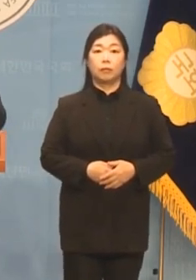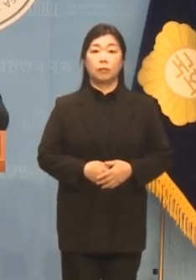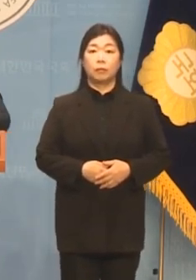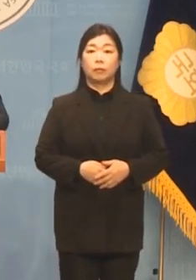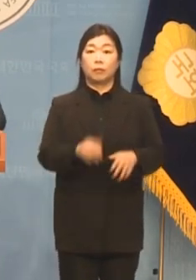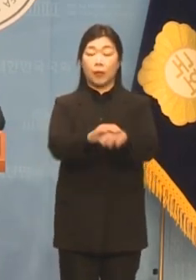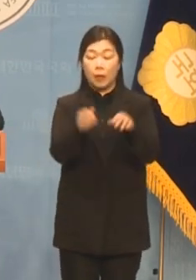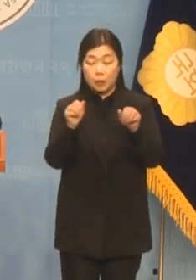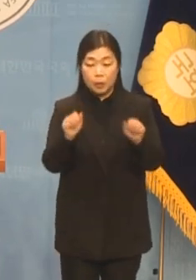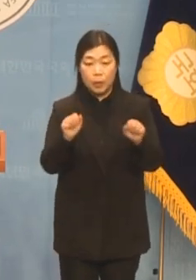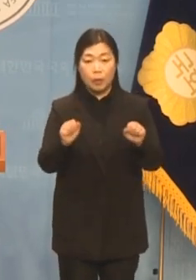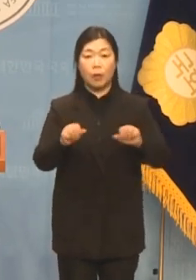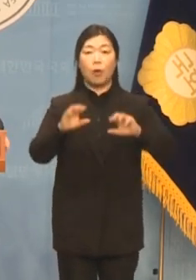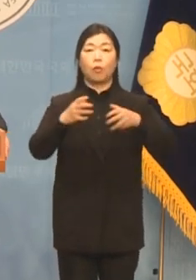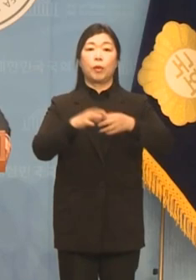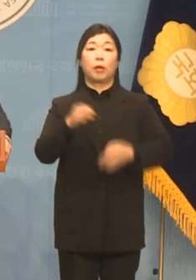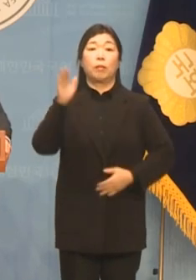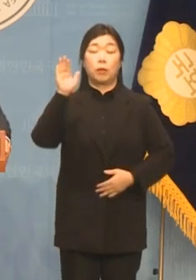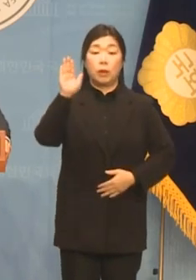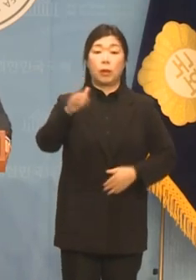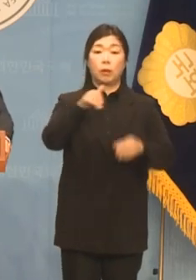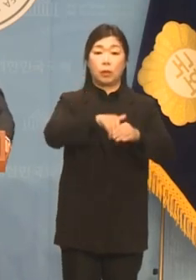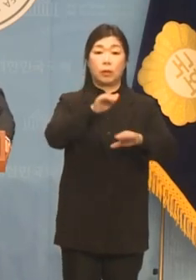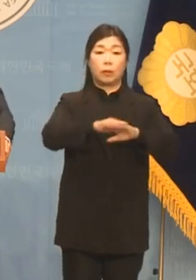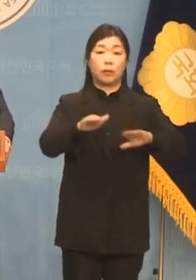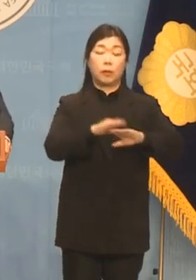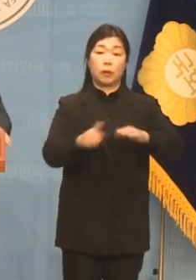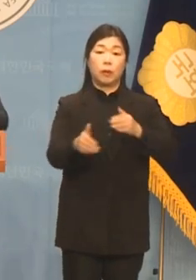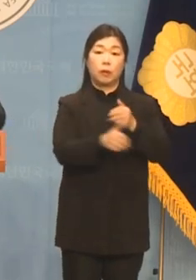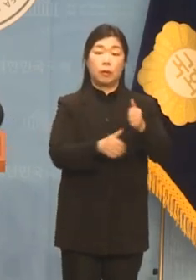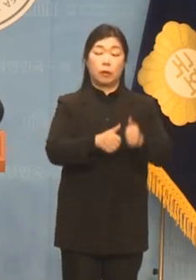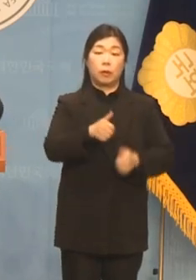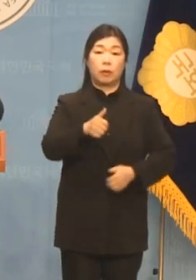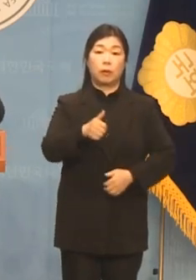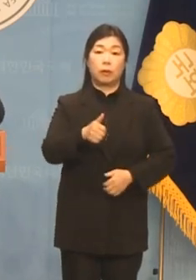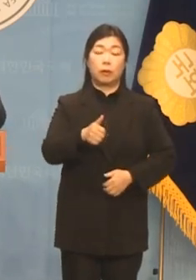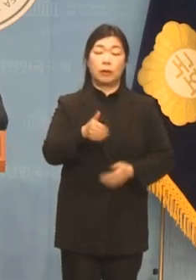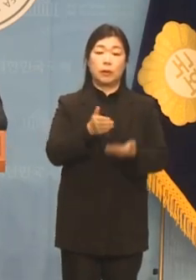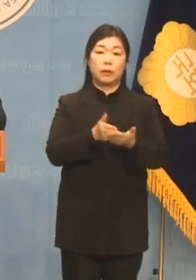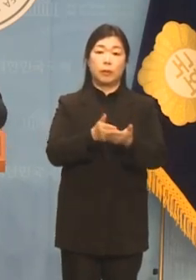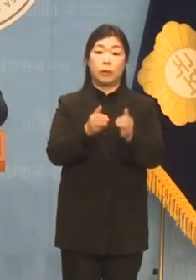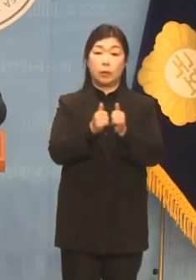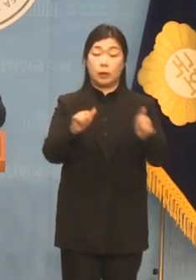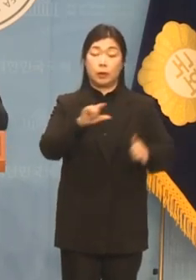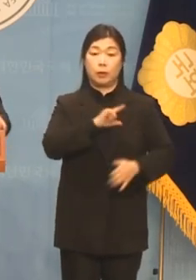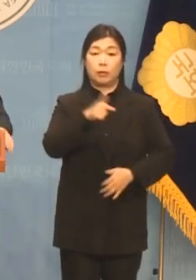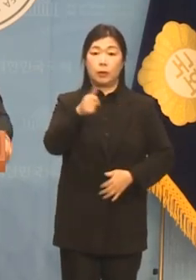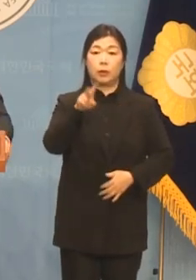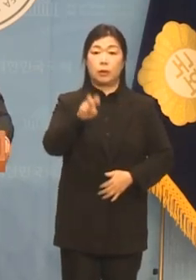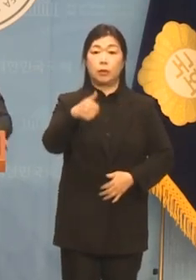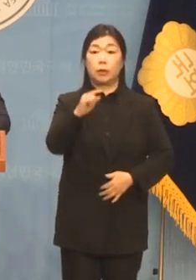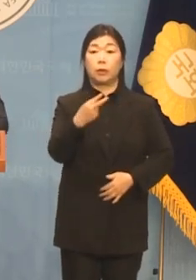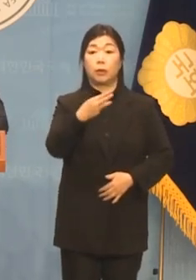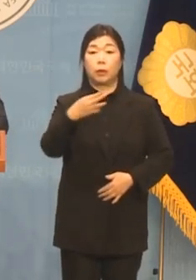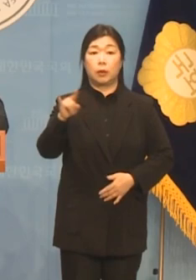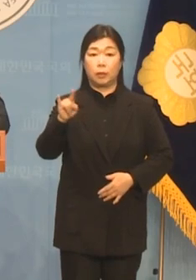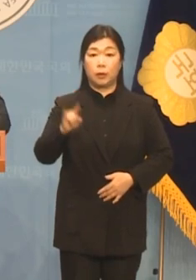네 안녕하십니까 국민의 미래 선대위 대변인 김근태 의원입니다